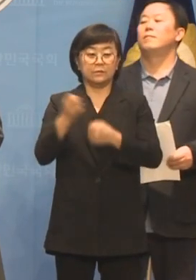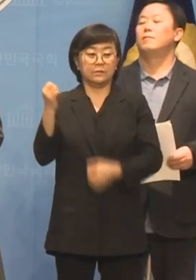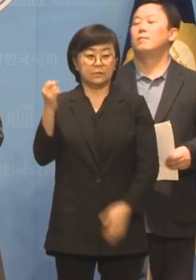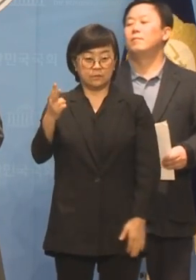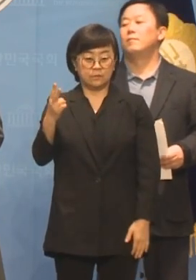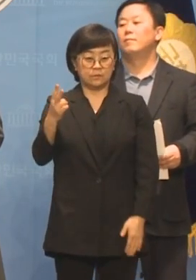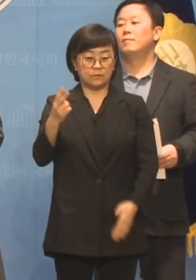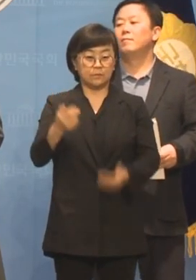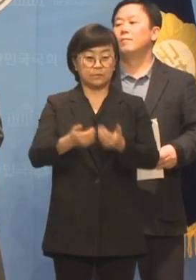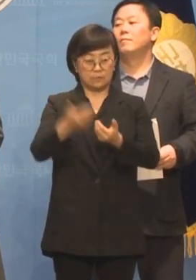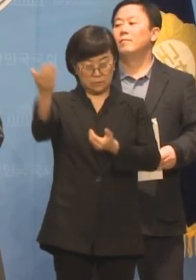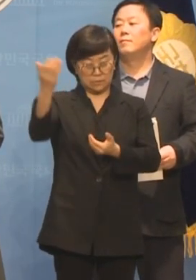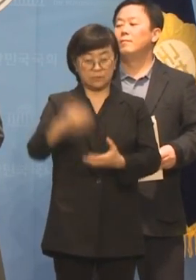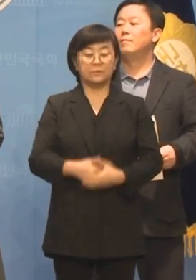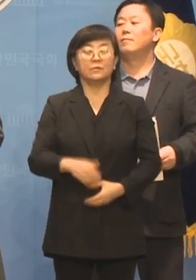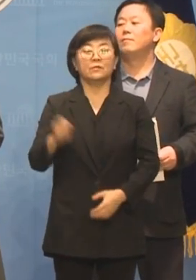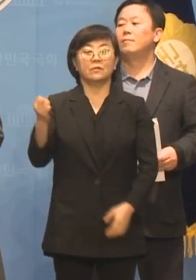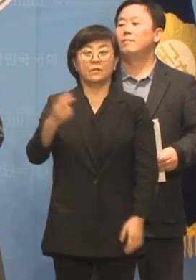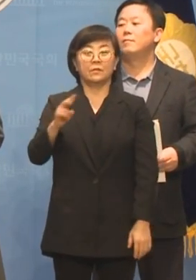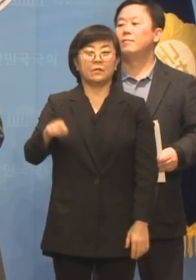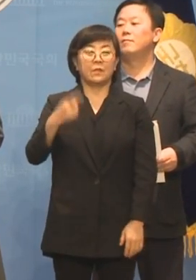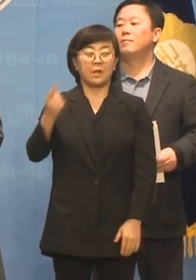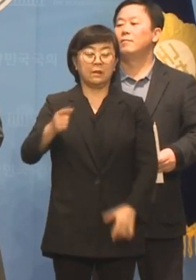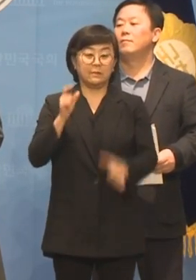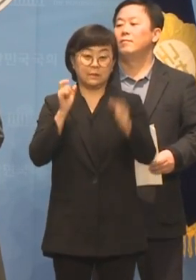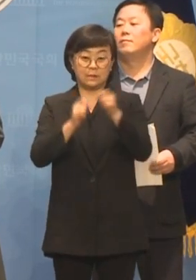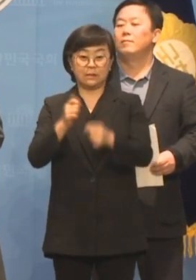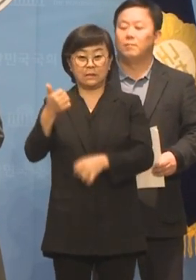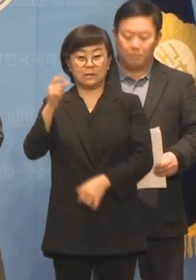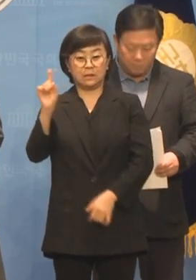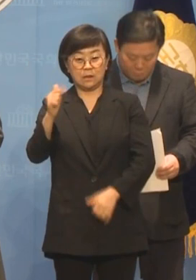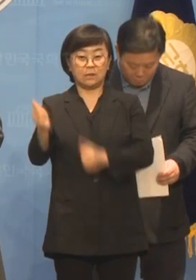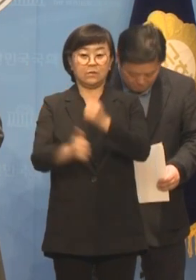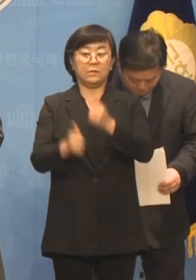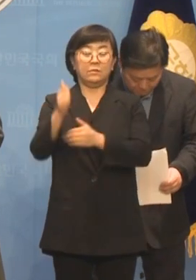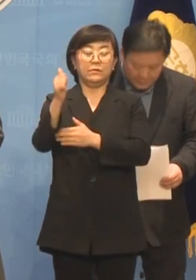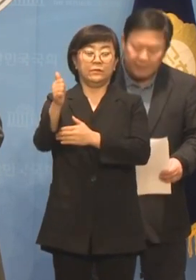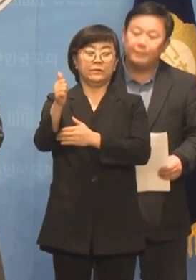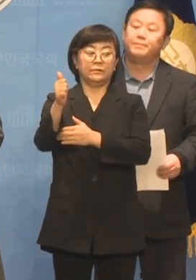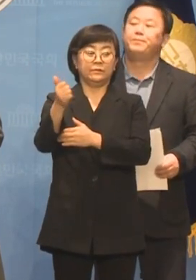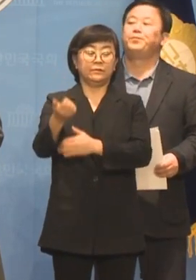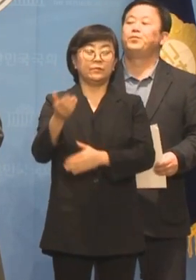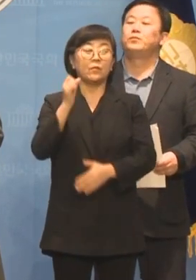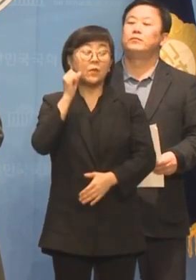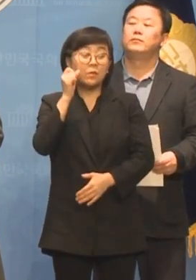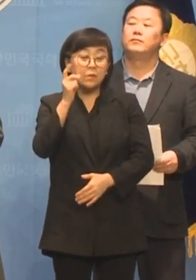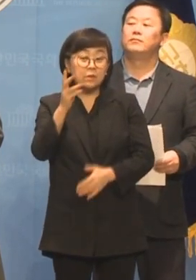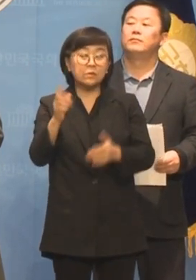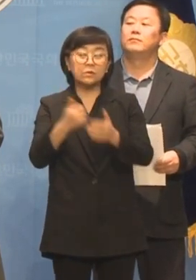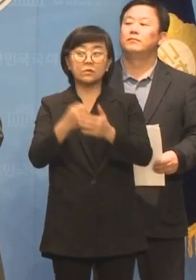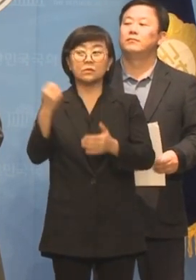또다시 떠났죠. 그리고 나온 게 바로 최측근인 한동훈 비대위원장입니다. 그런데 며칠 되지도 않아도 한동훈